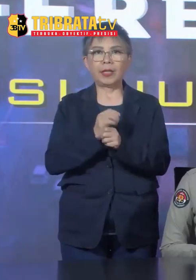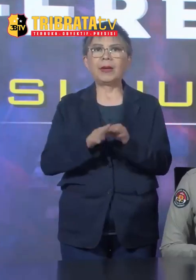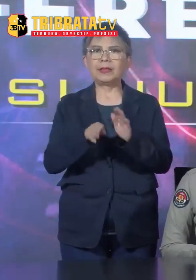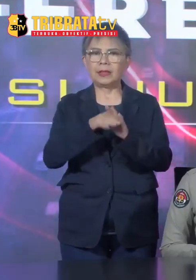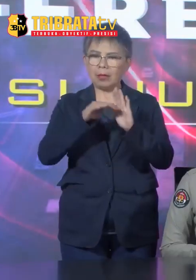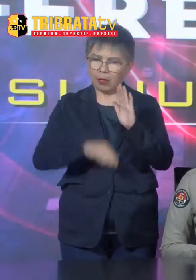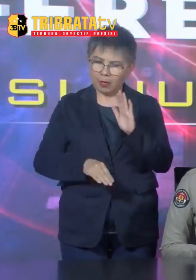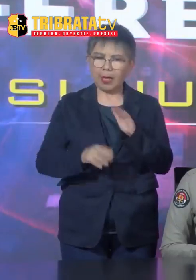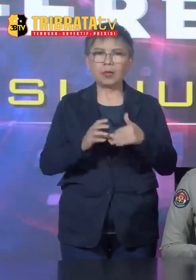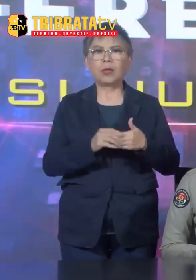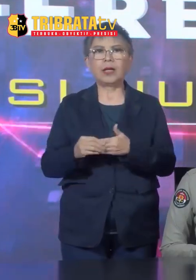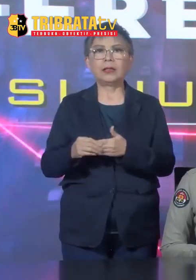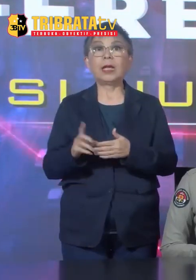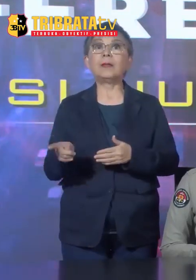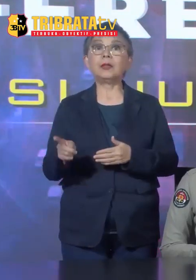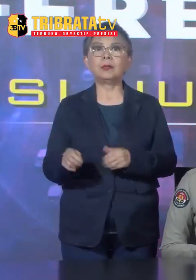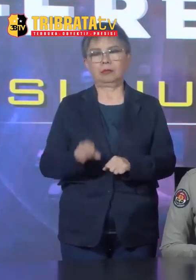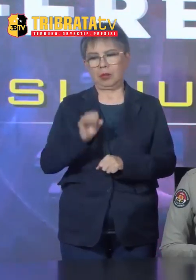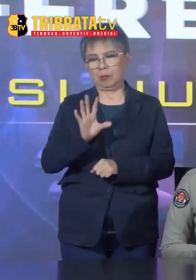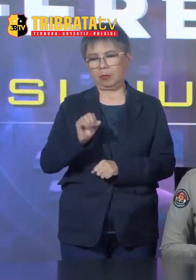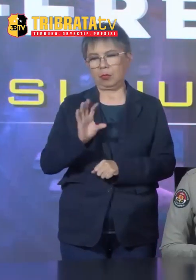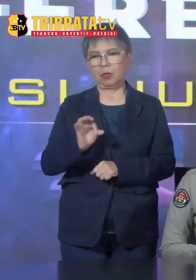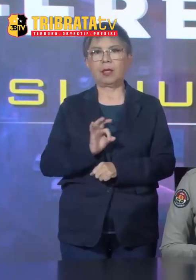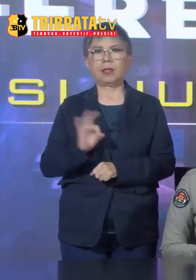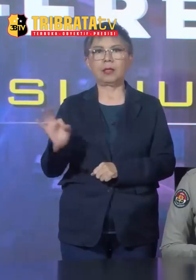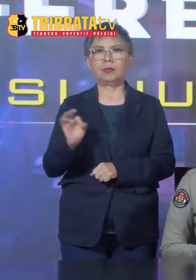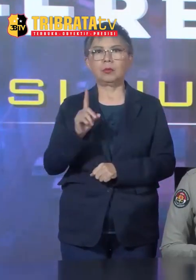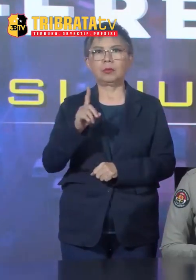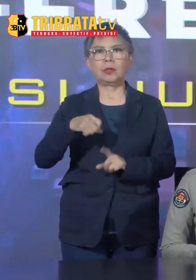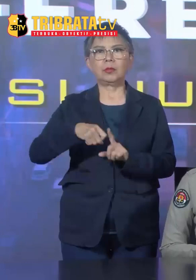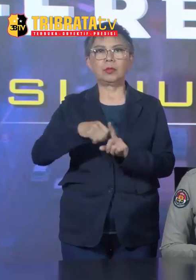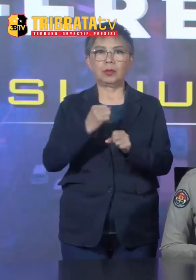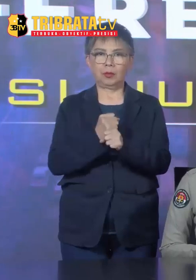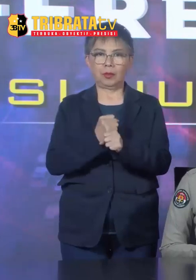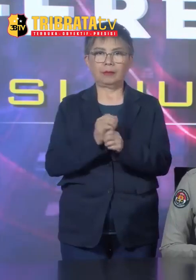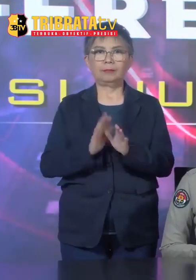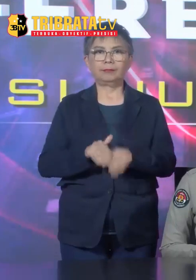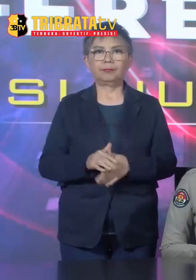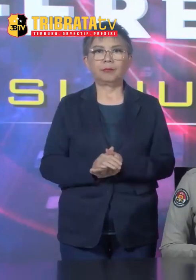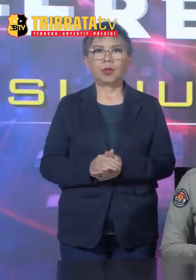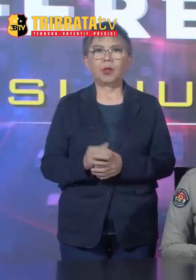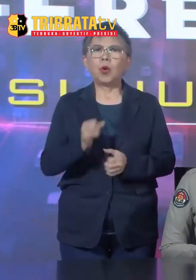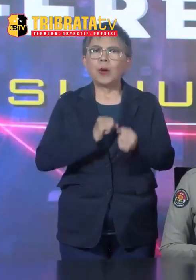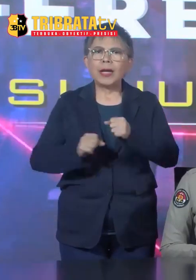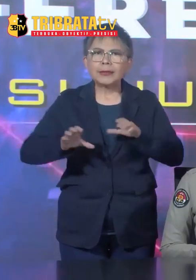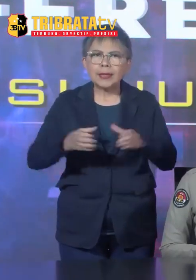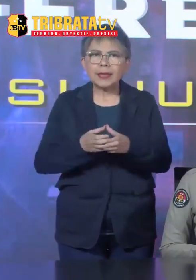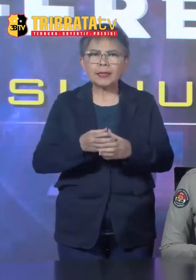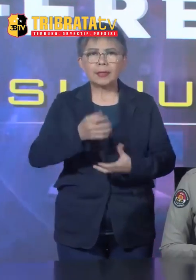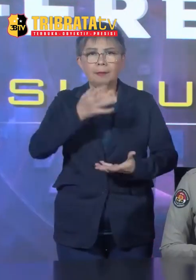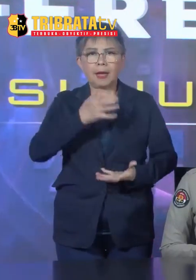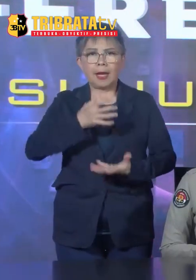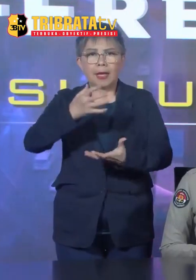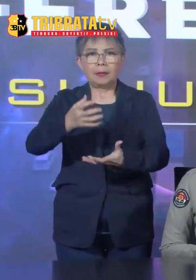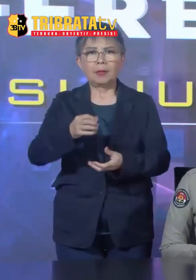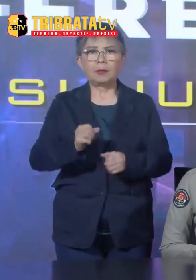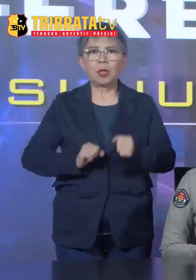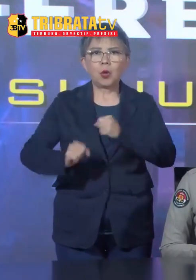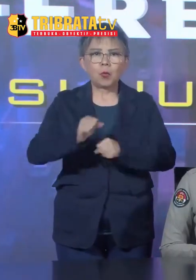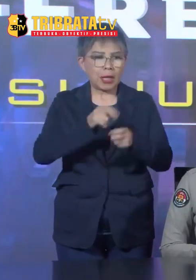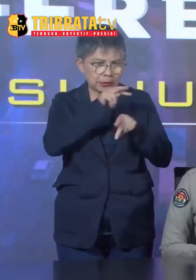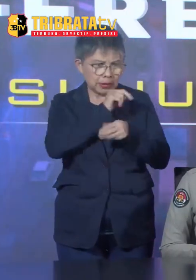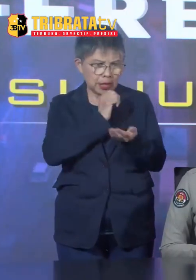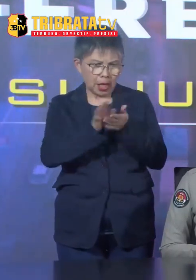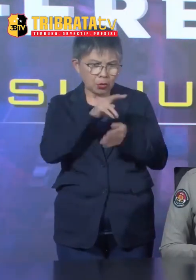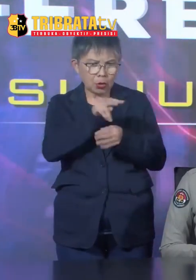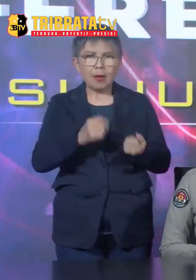masih dibawah harga acuan yaitu 55.000 per kg supaya Satgas pangan melakukan